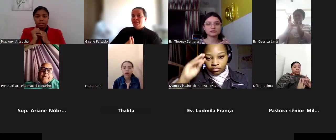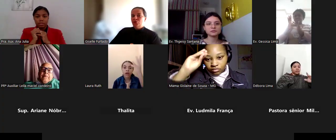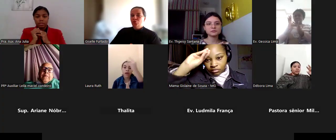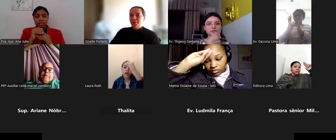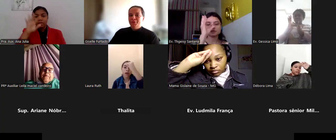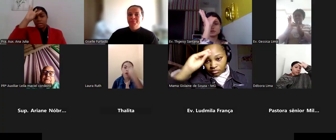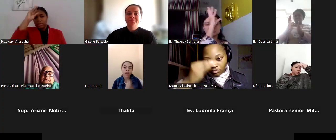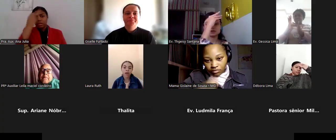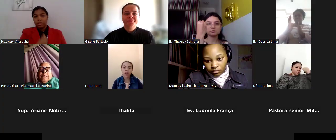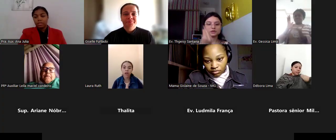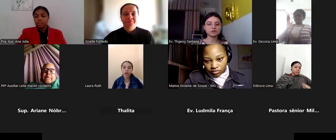Espírito humano.